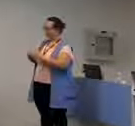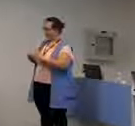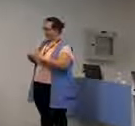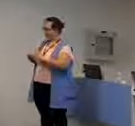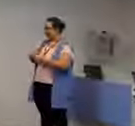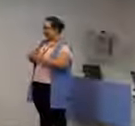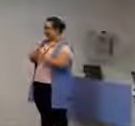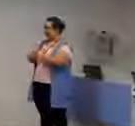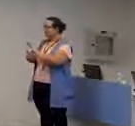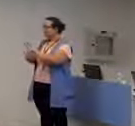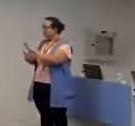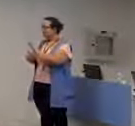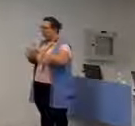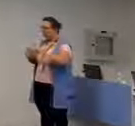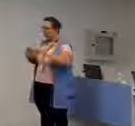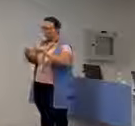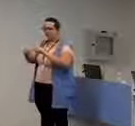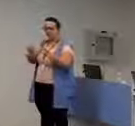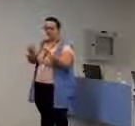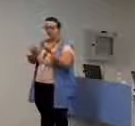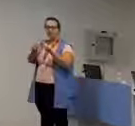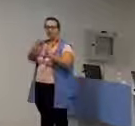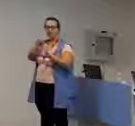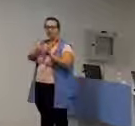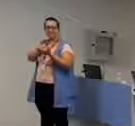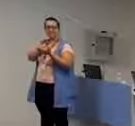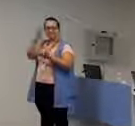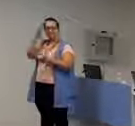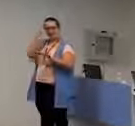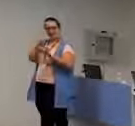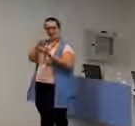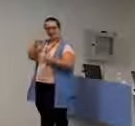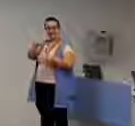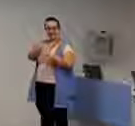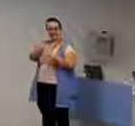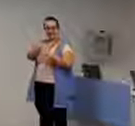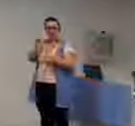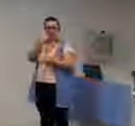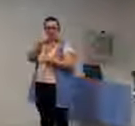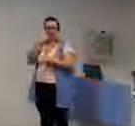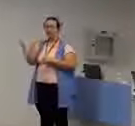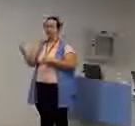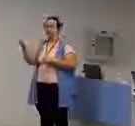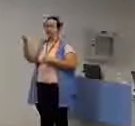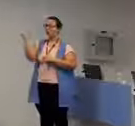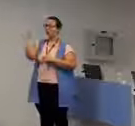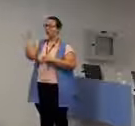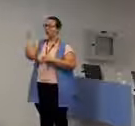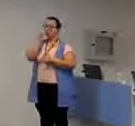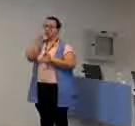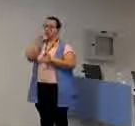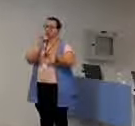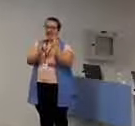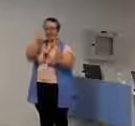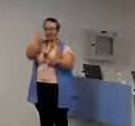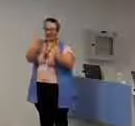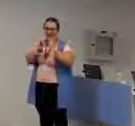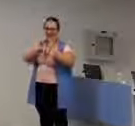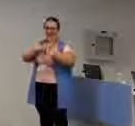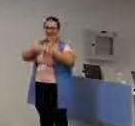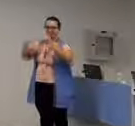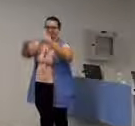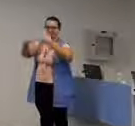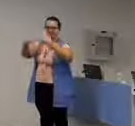passar para vocês um pouco daquilo que nós acreditamos que seja fundamental para a evolução da indústria